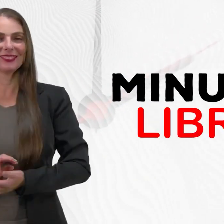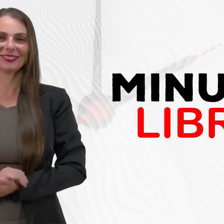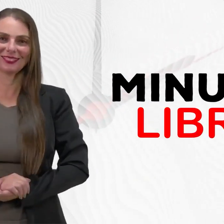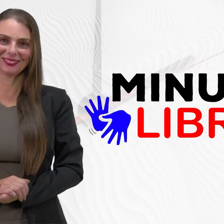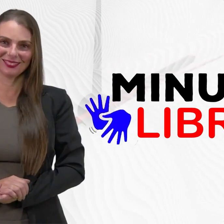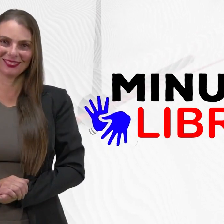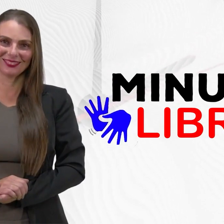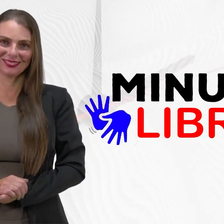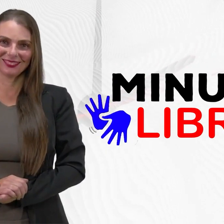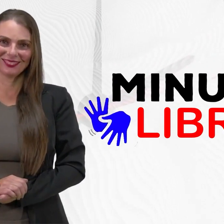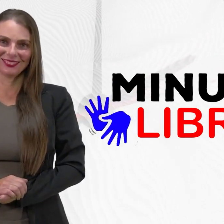Libras.